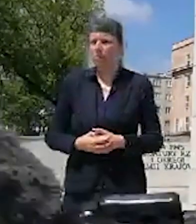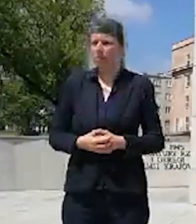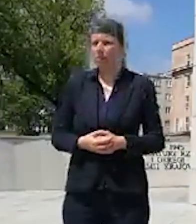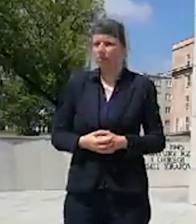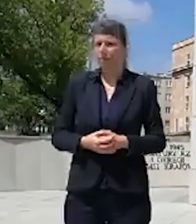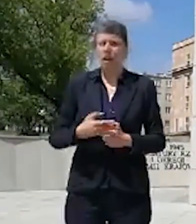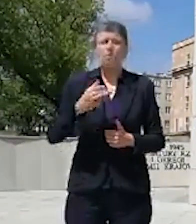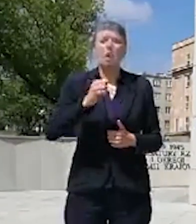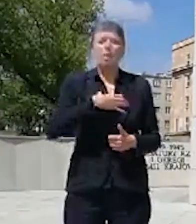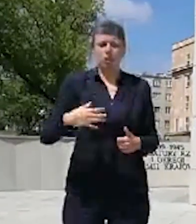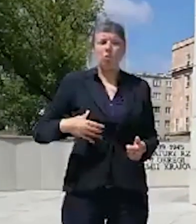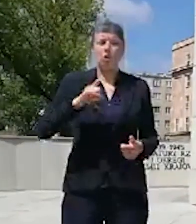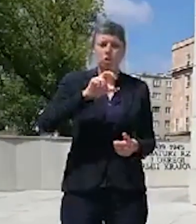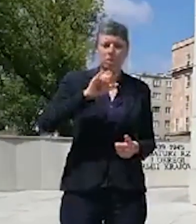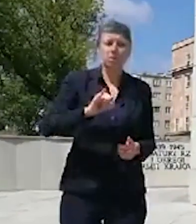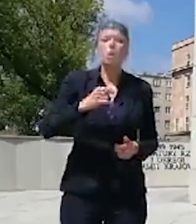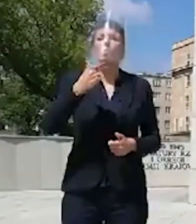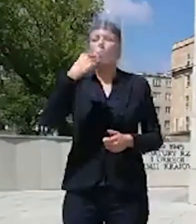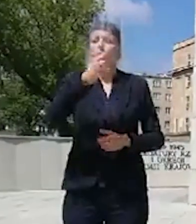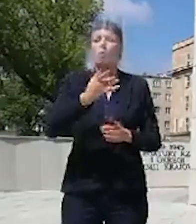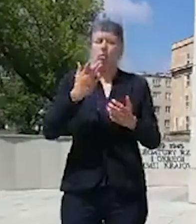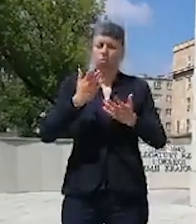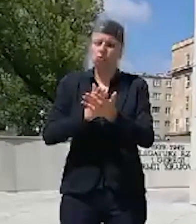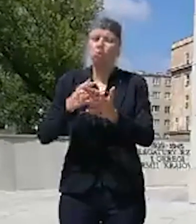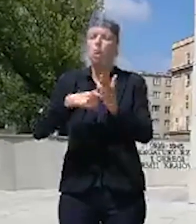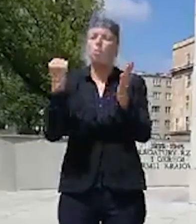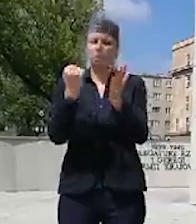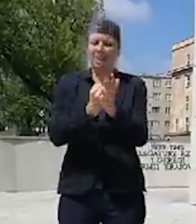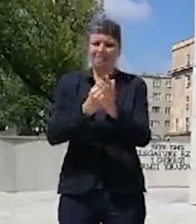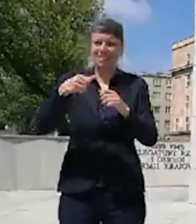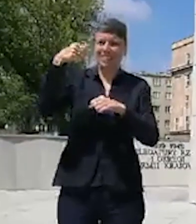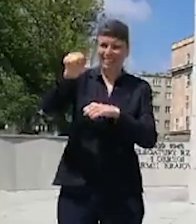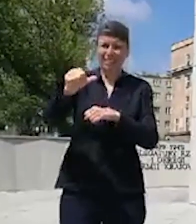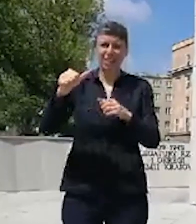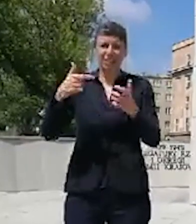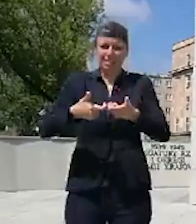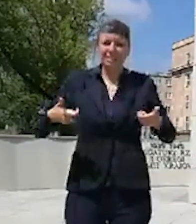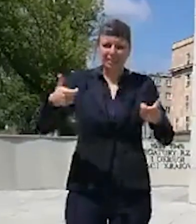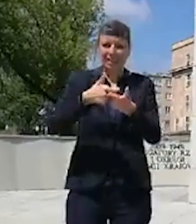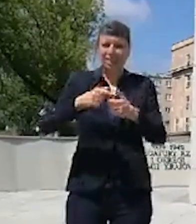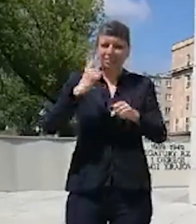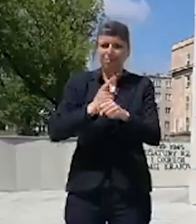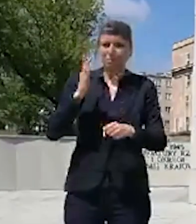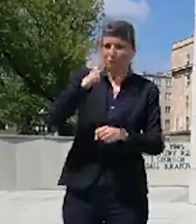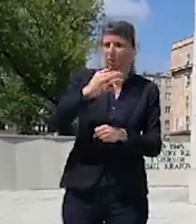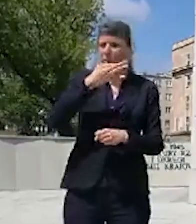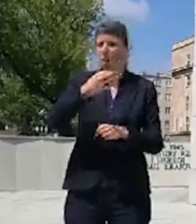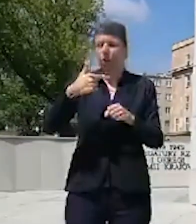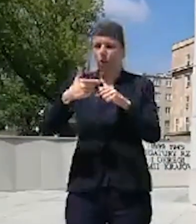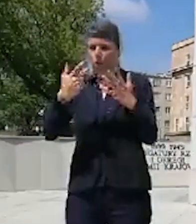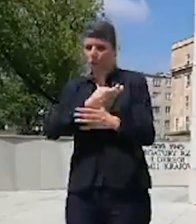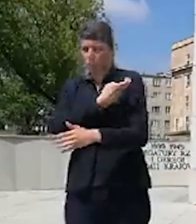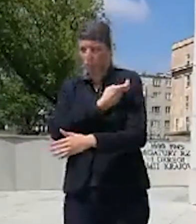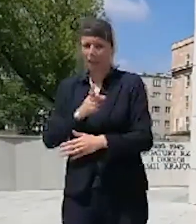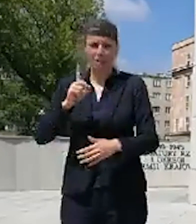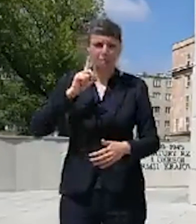być przegłosowana w Senacie. No ale co w takim razie też z datą wyborów? Czy ten 28 czerwca, to po pierwsze to jest ta data, która faktycznie